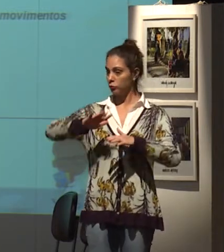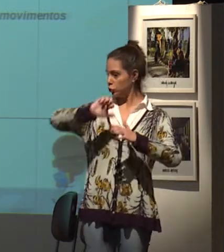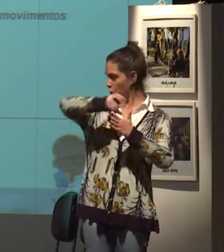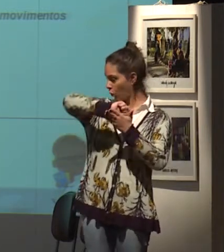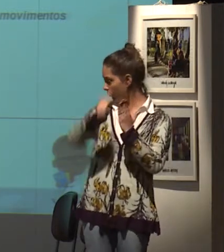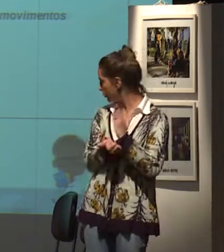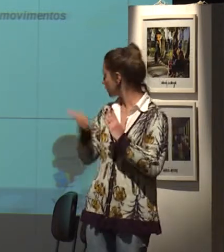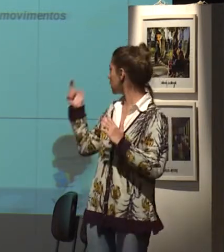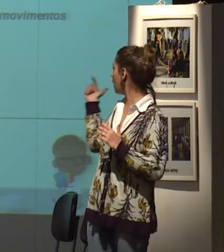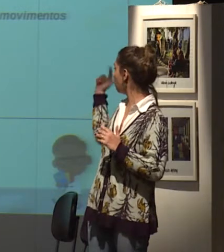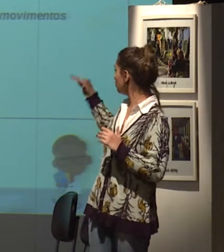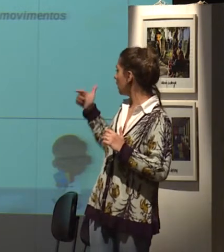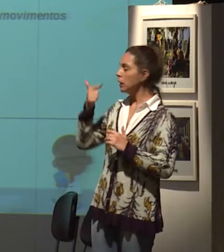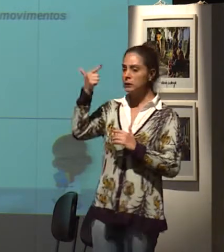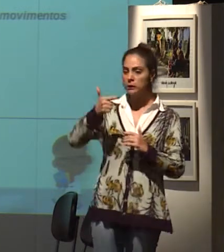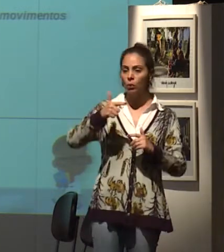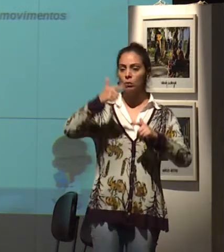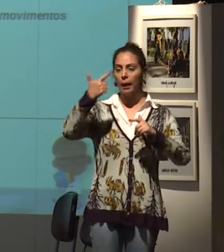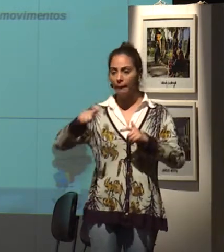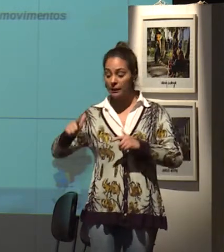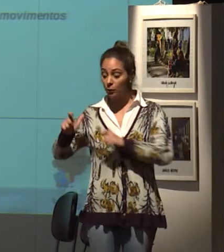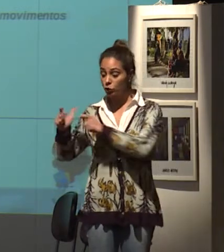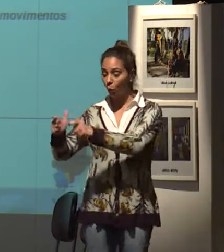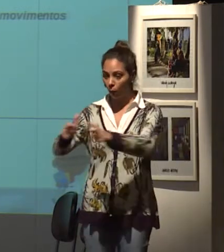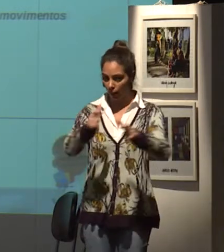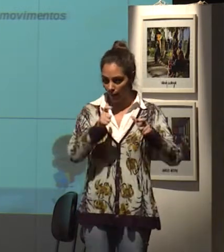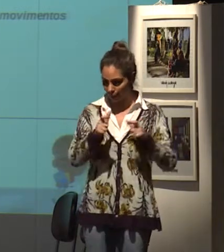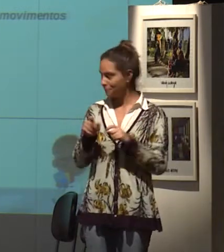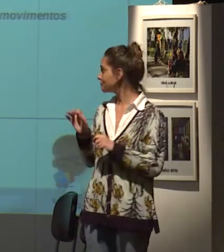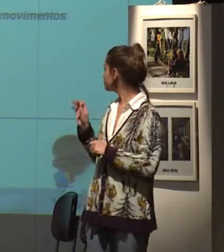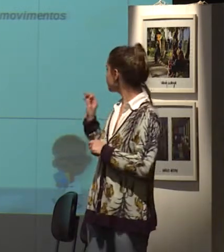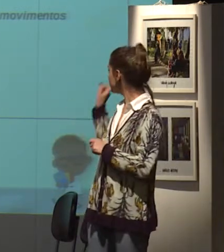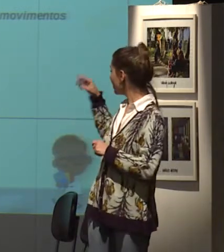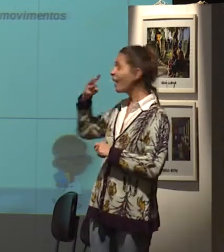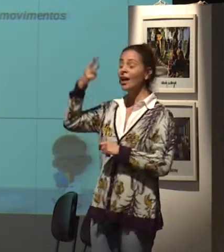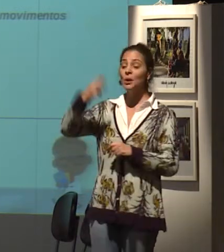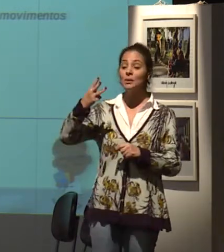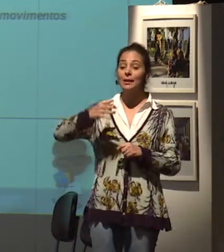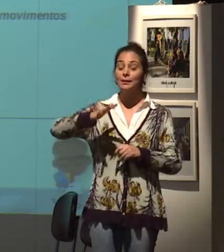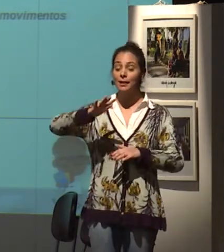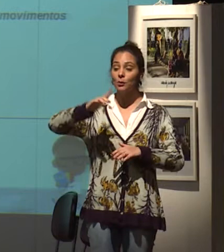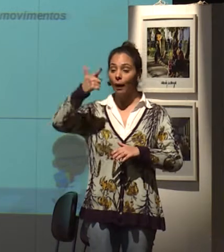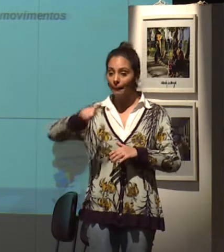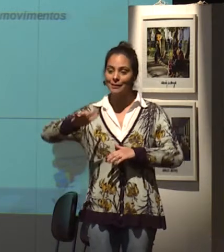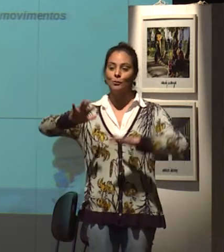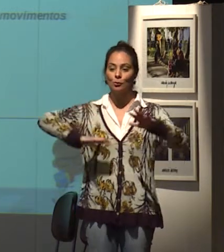Então, o primeiro fala da repetição de configuração de mãos, o segundo, repetição de lugar, e o terceiro, repetição